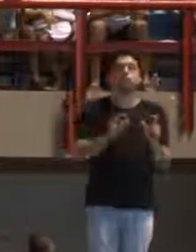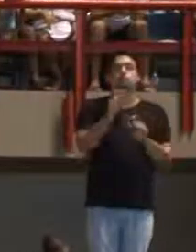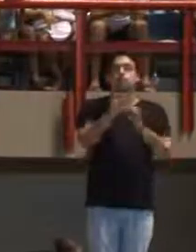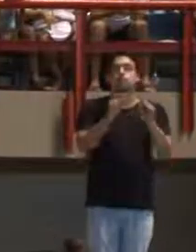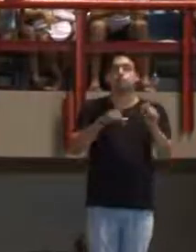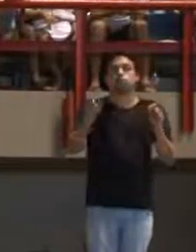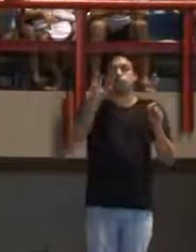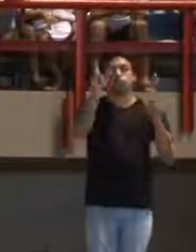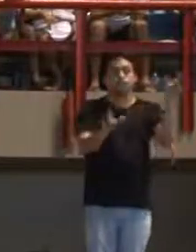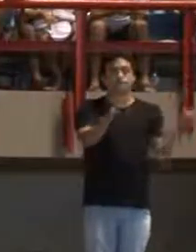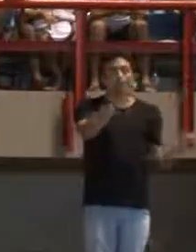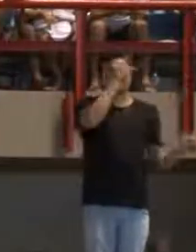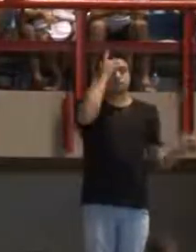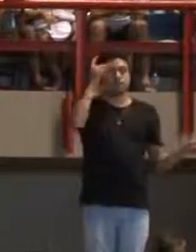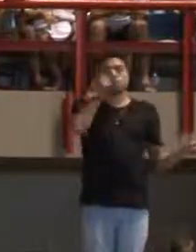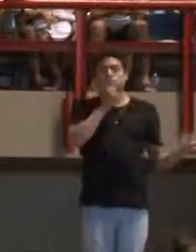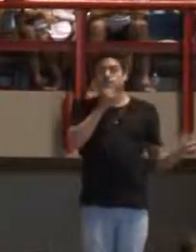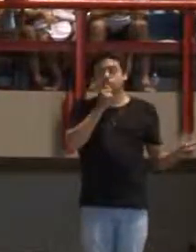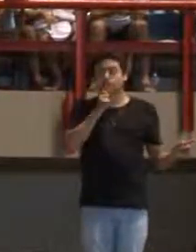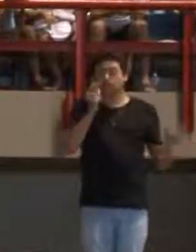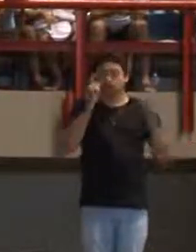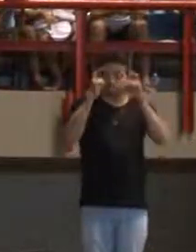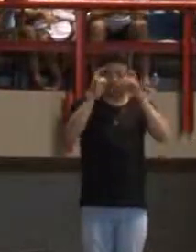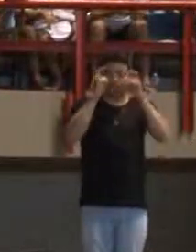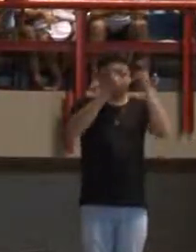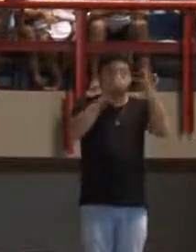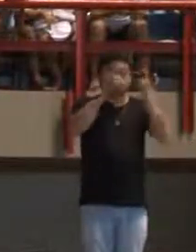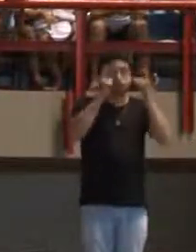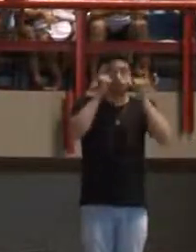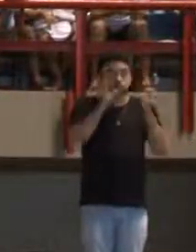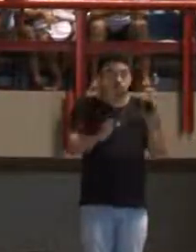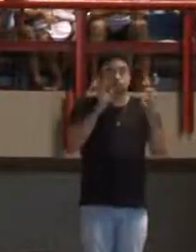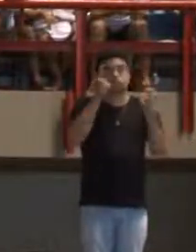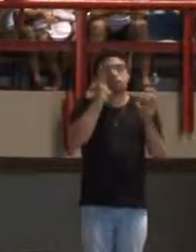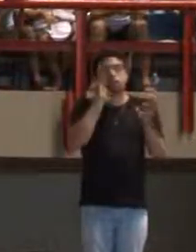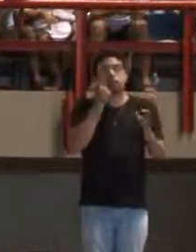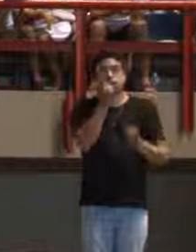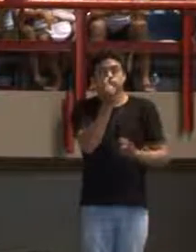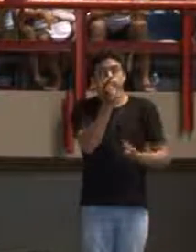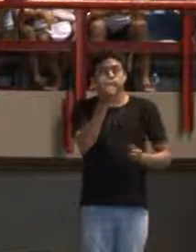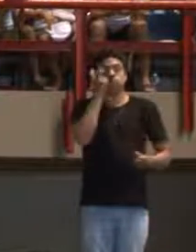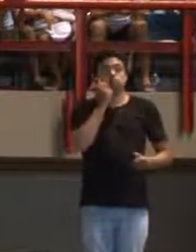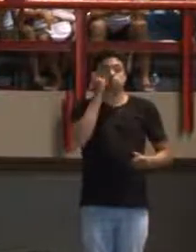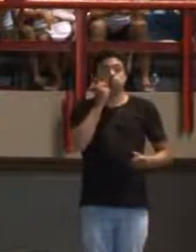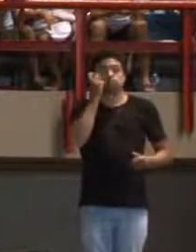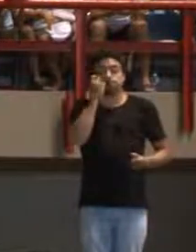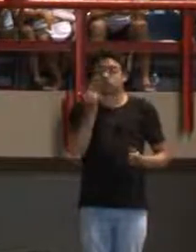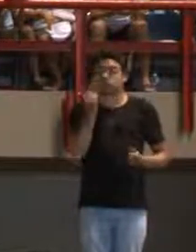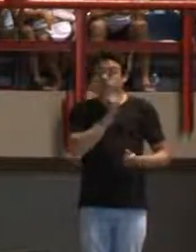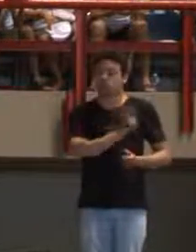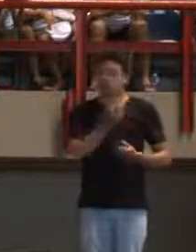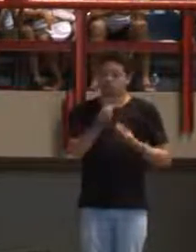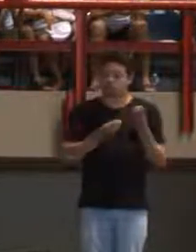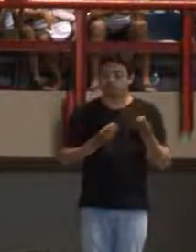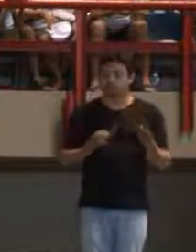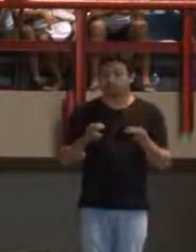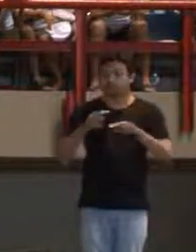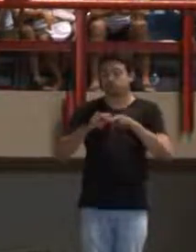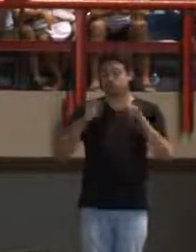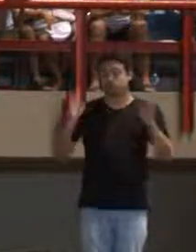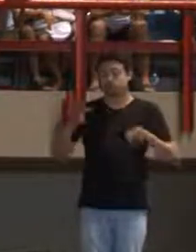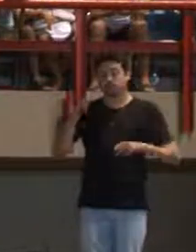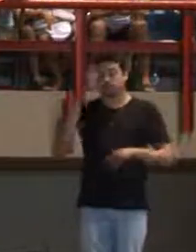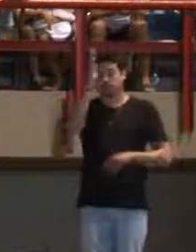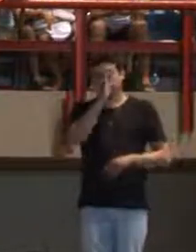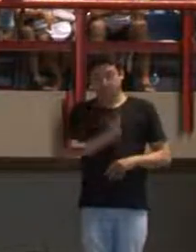com as pessoas, infelizmente. A preocupação é uma preocupação financeira, uma preocupação econômica, tá? Então, o Brasil